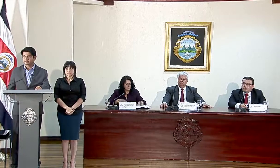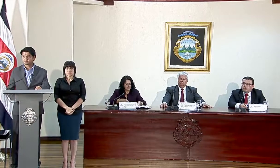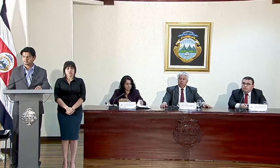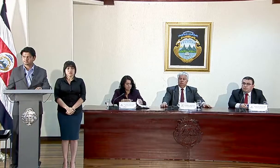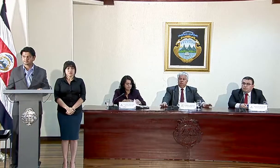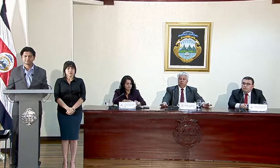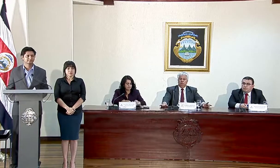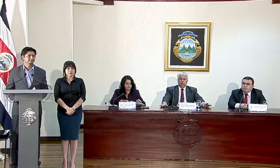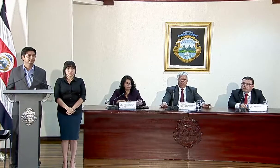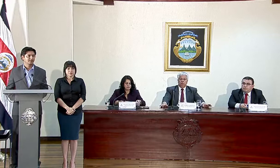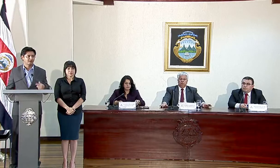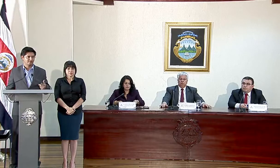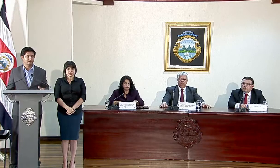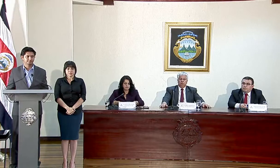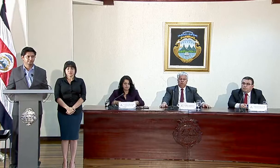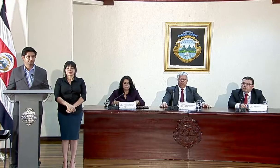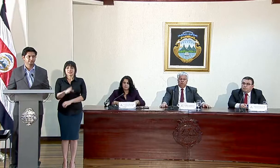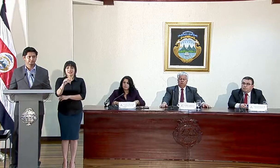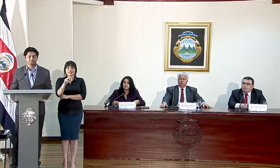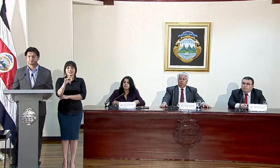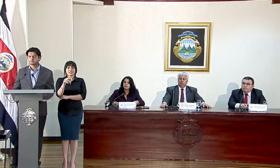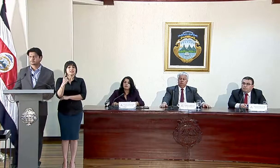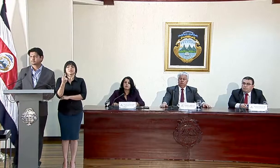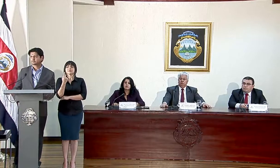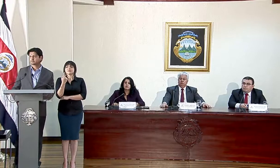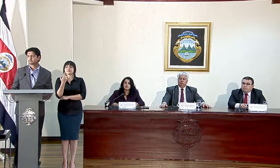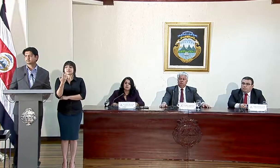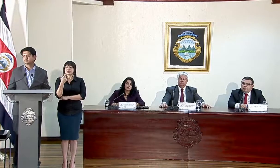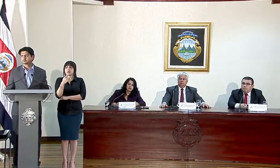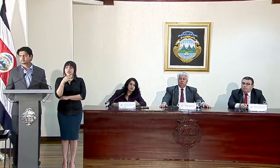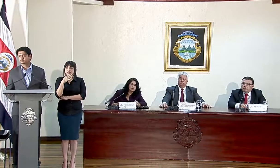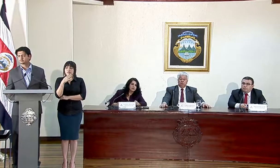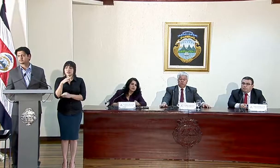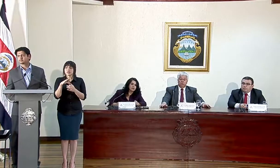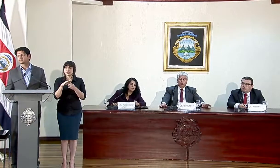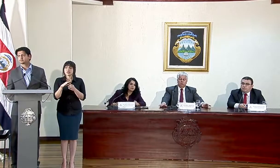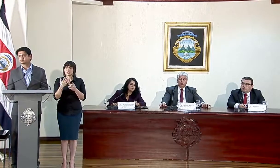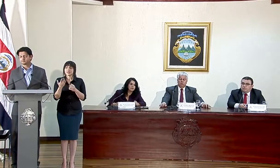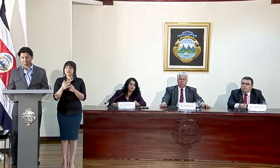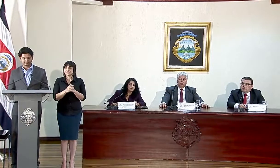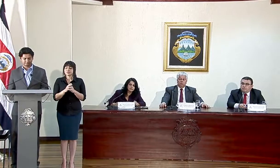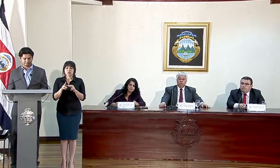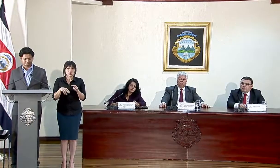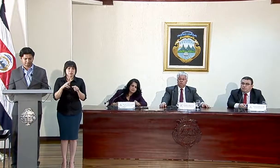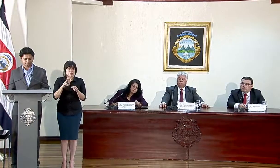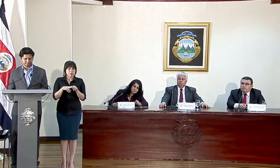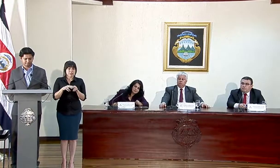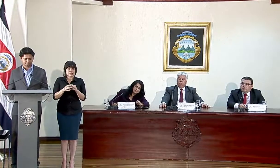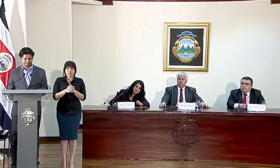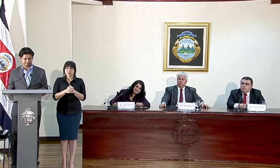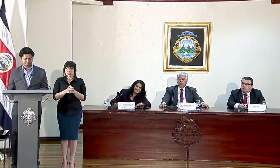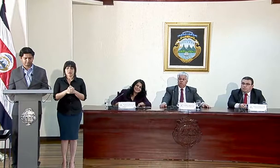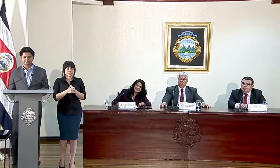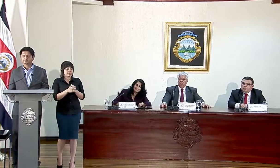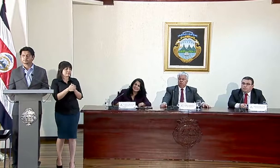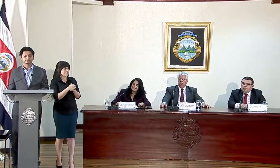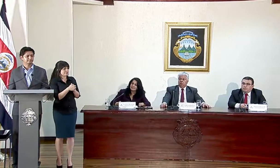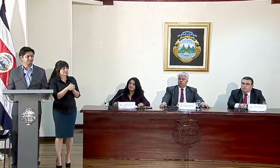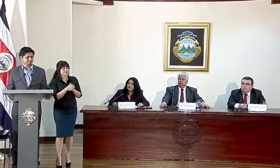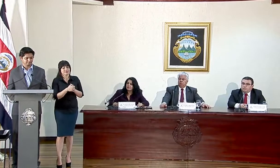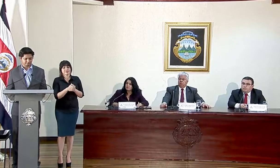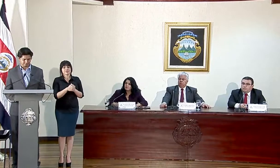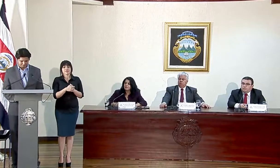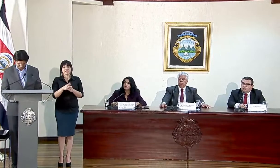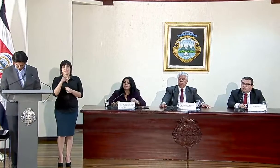Adelante. Gracias. Doña Cristina, nada más, usted hablaba de que normalmente por